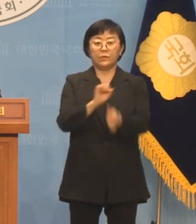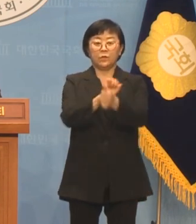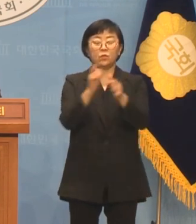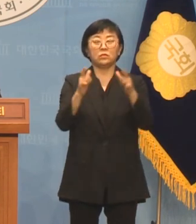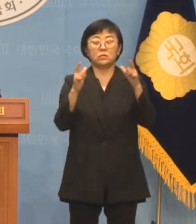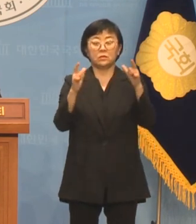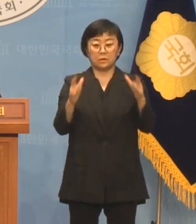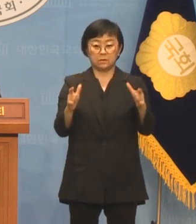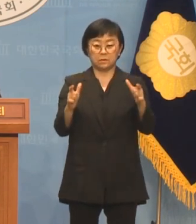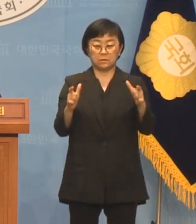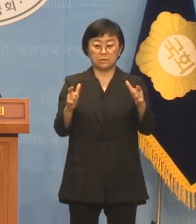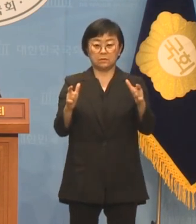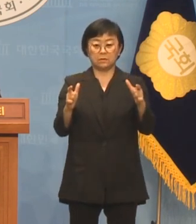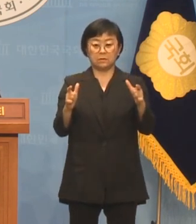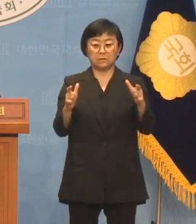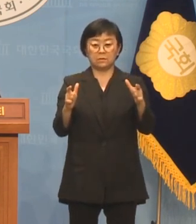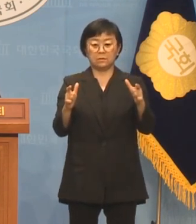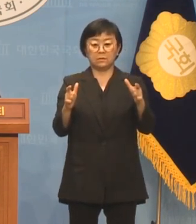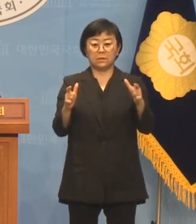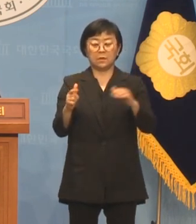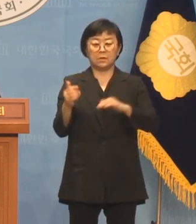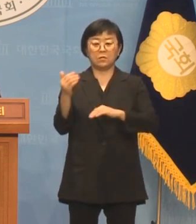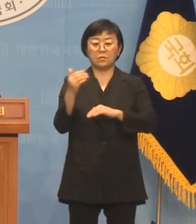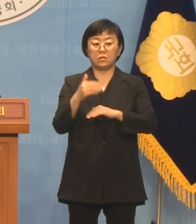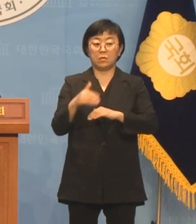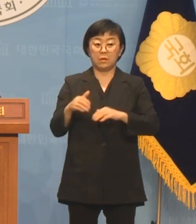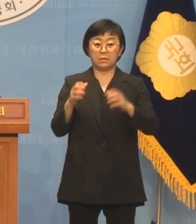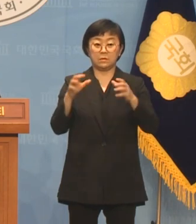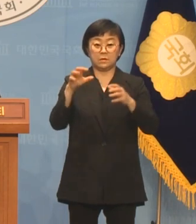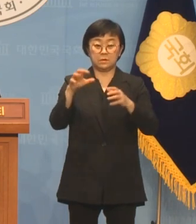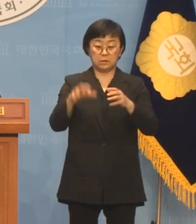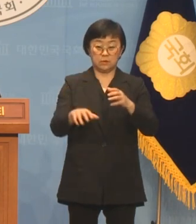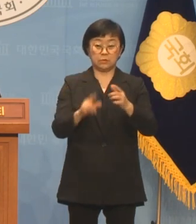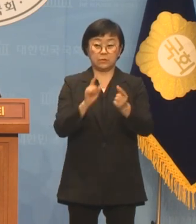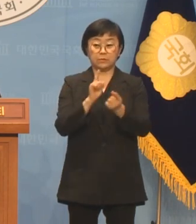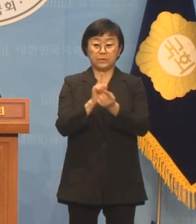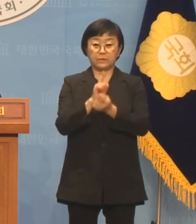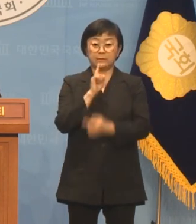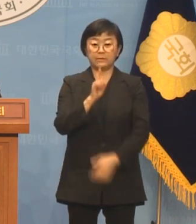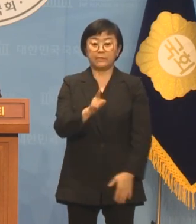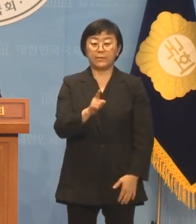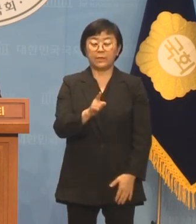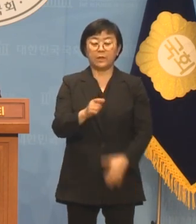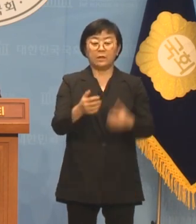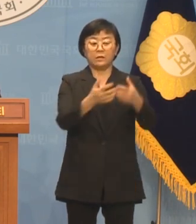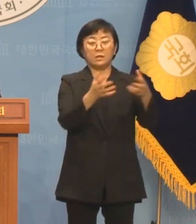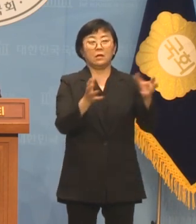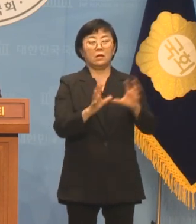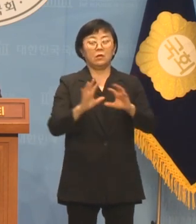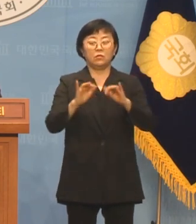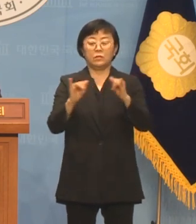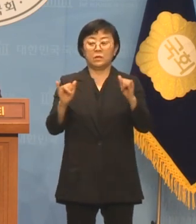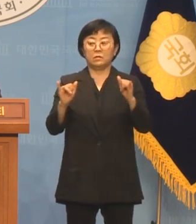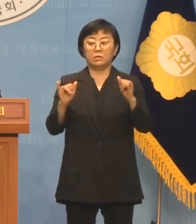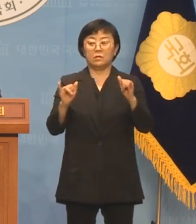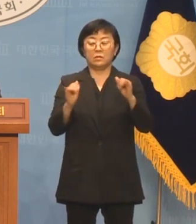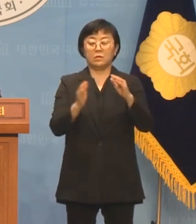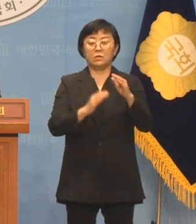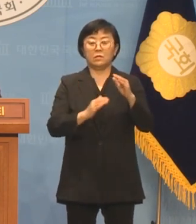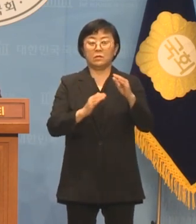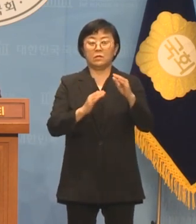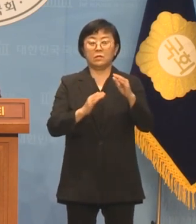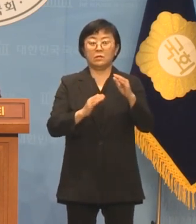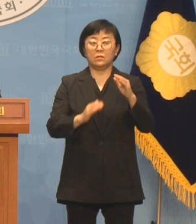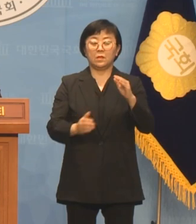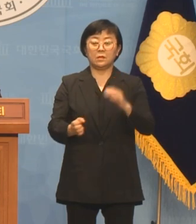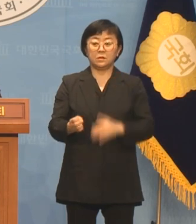동작을 지역구가 전략지역으로 되었다는 소식을 접했습니다. 당과 국민과 공익,